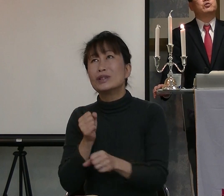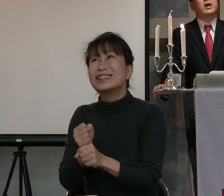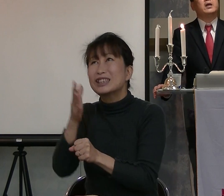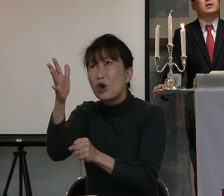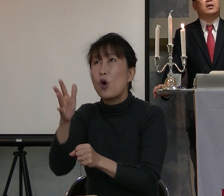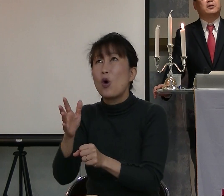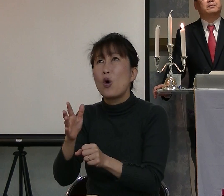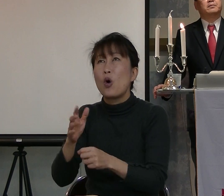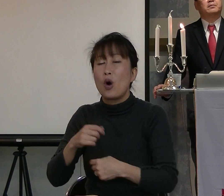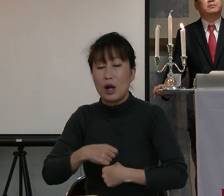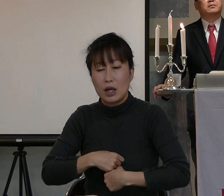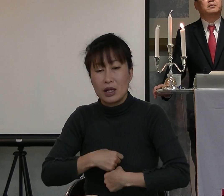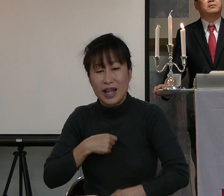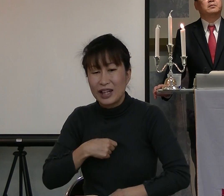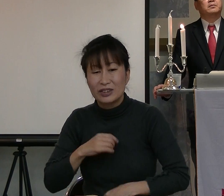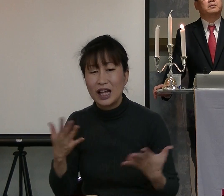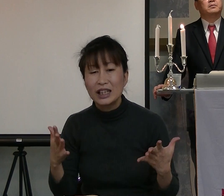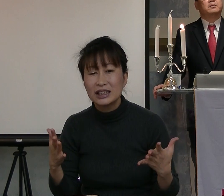正しくないから、